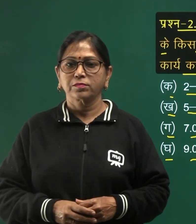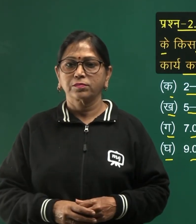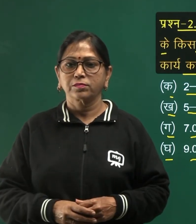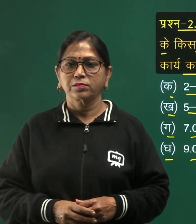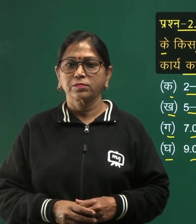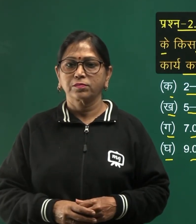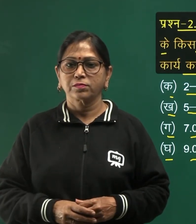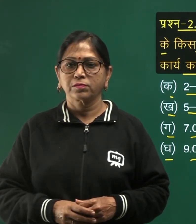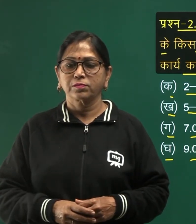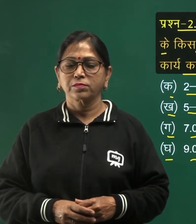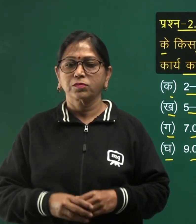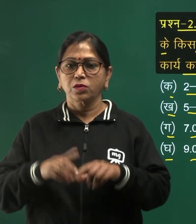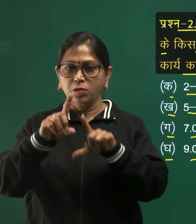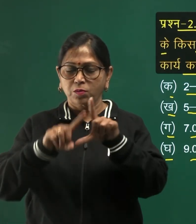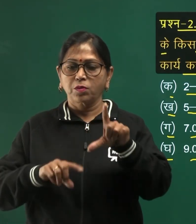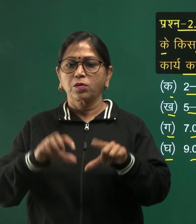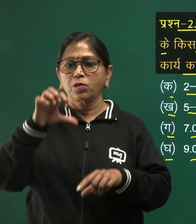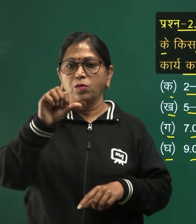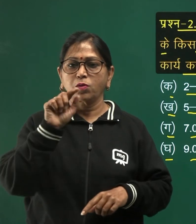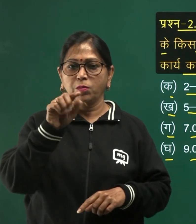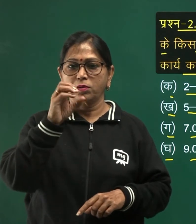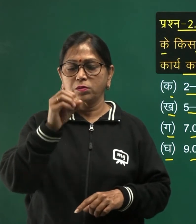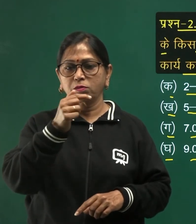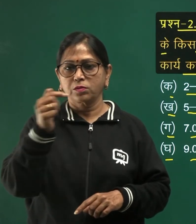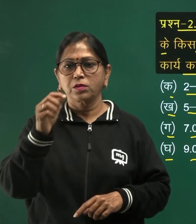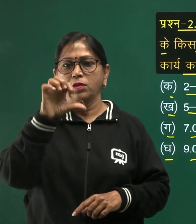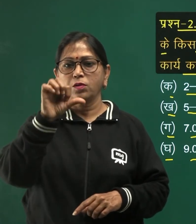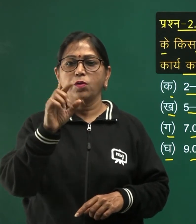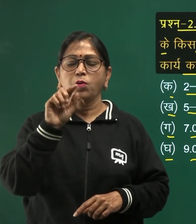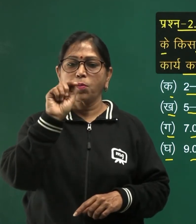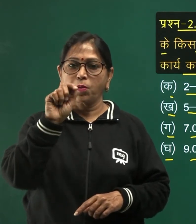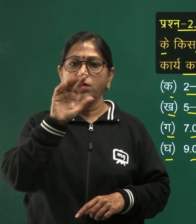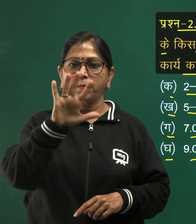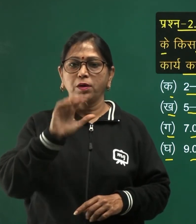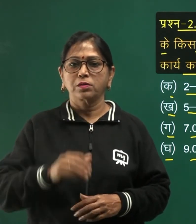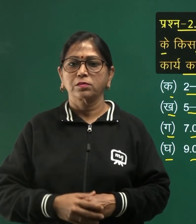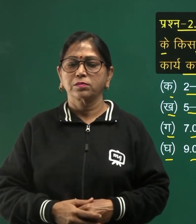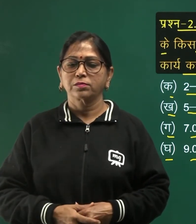नंबर 4 90 से 9.5